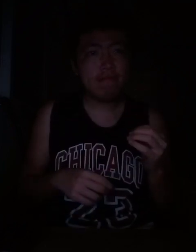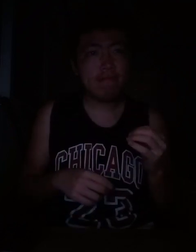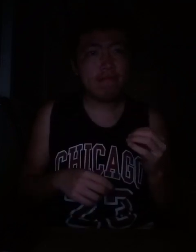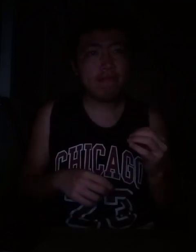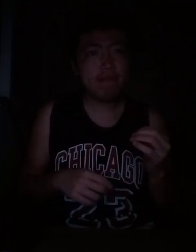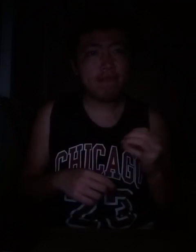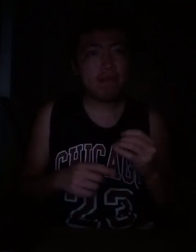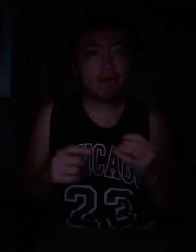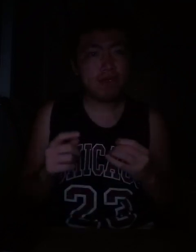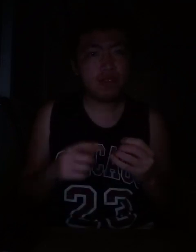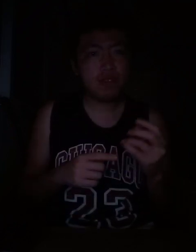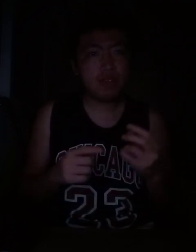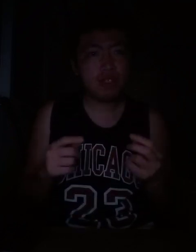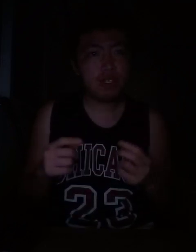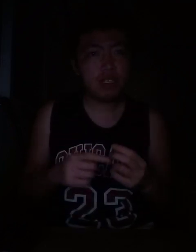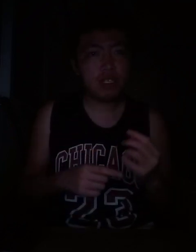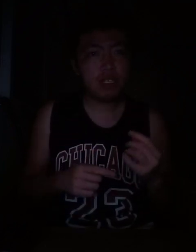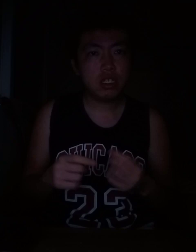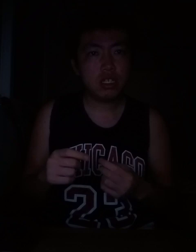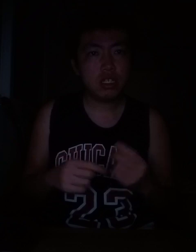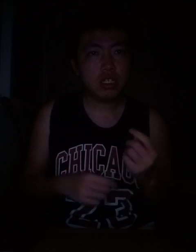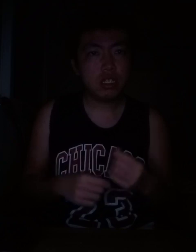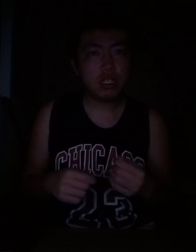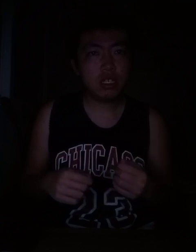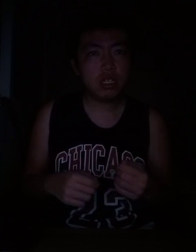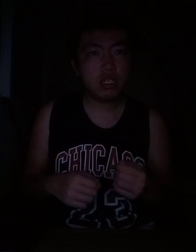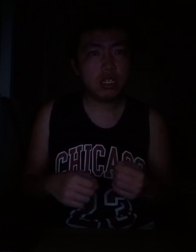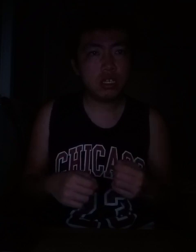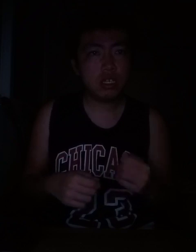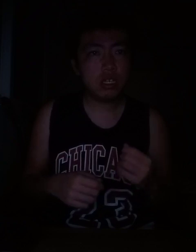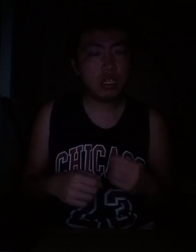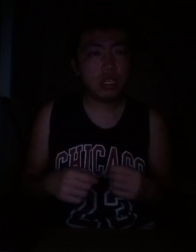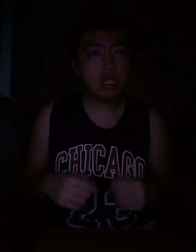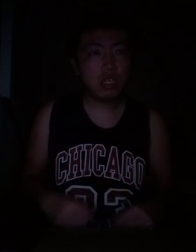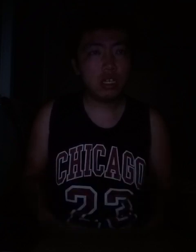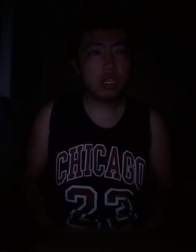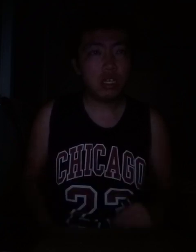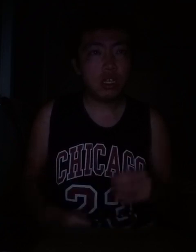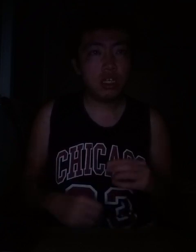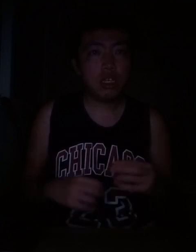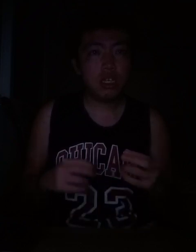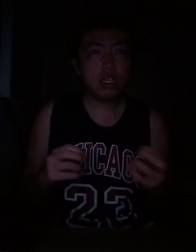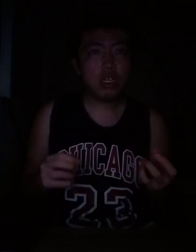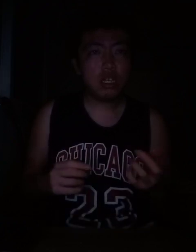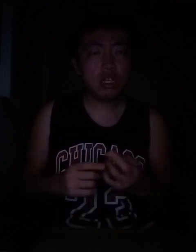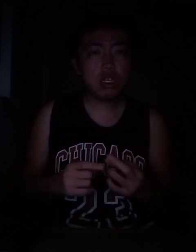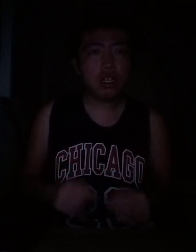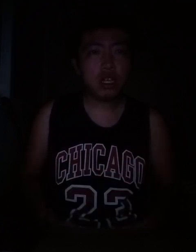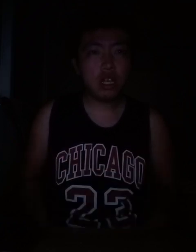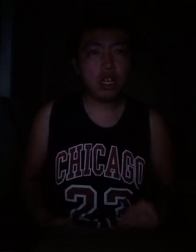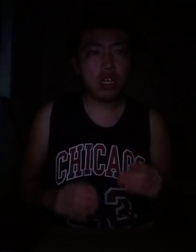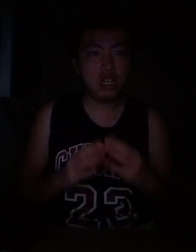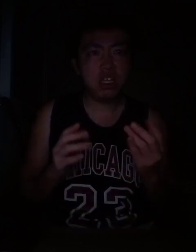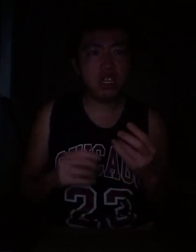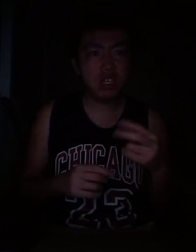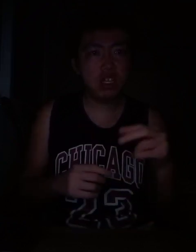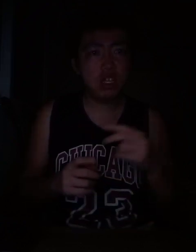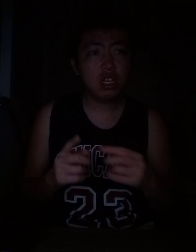명령이나 그리고 또 역주행 등 공공의 위험을 발생시키는 여러 가지. A씨는 휴대전화를 맡길